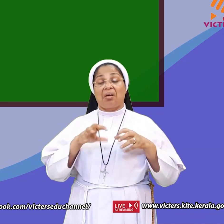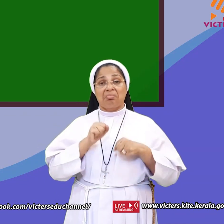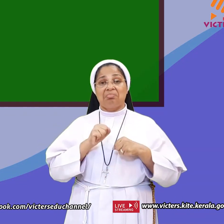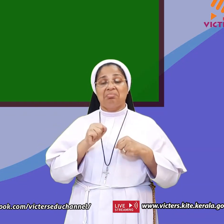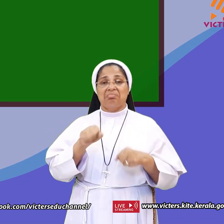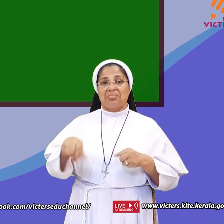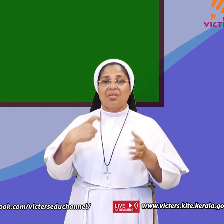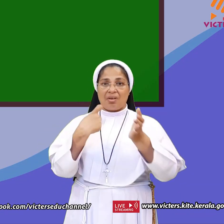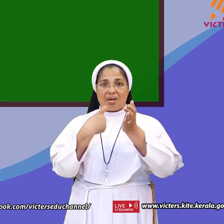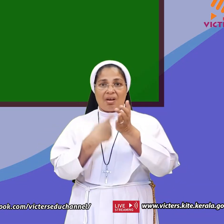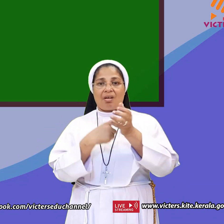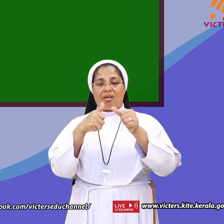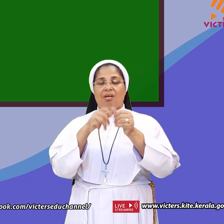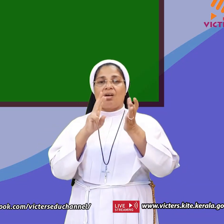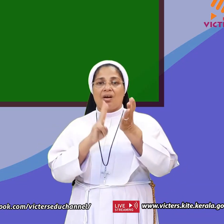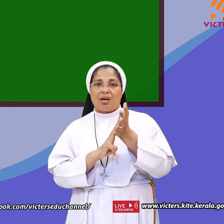രാംഗ്വാൾ രാം.